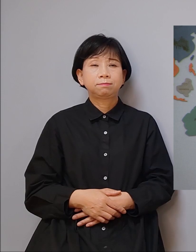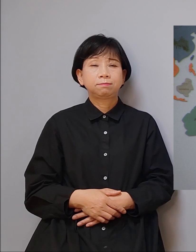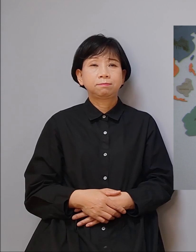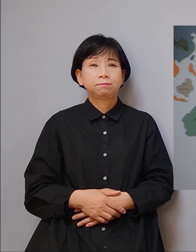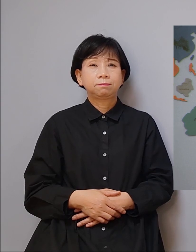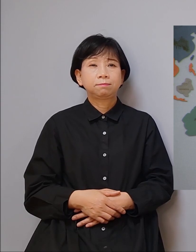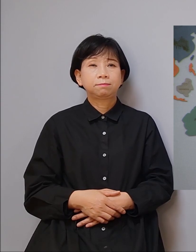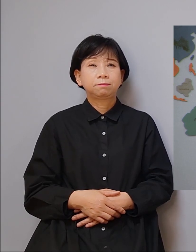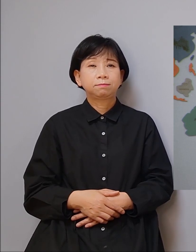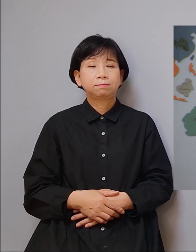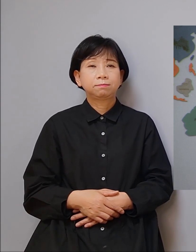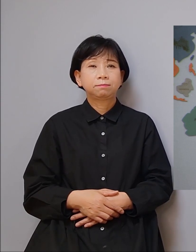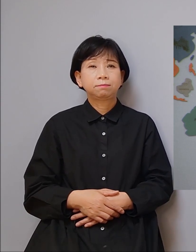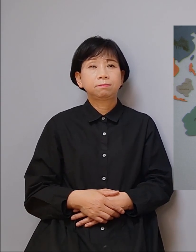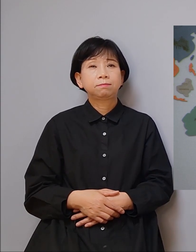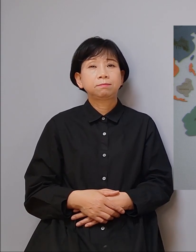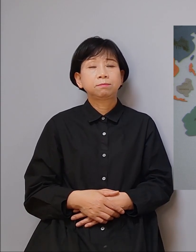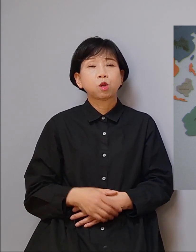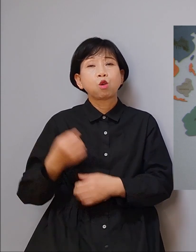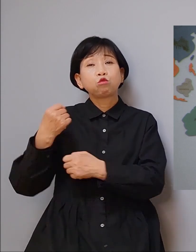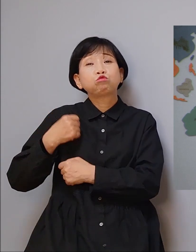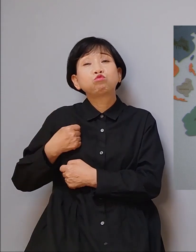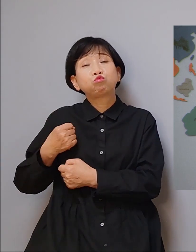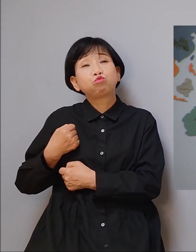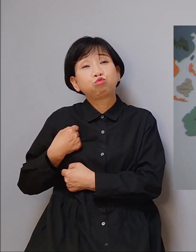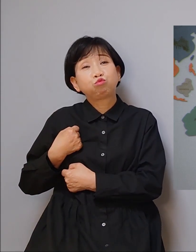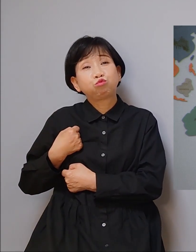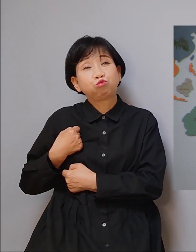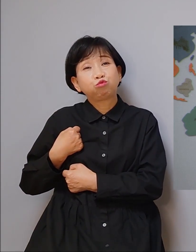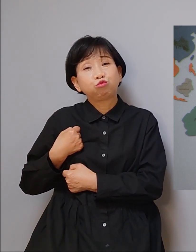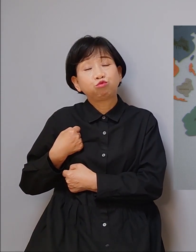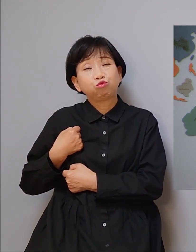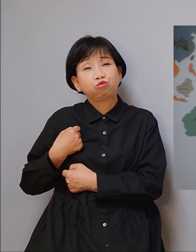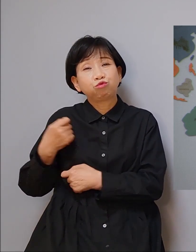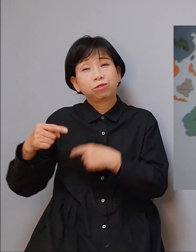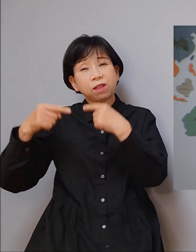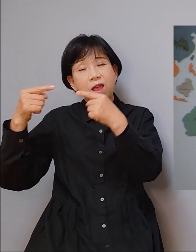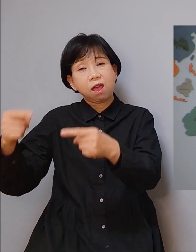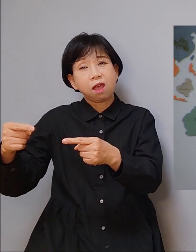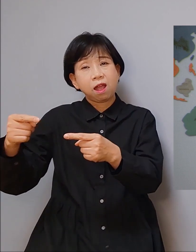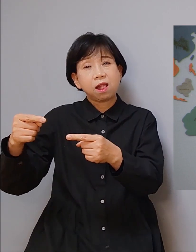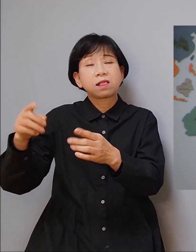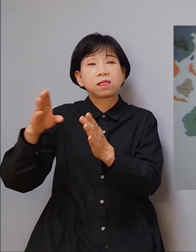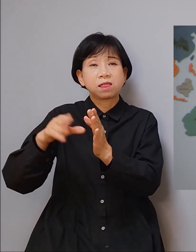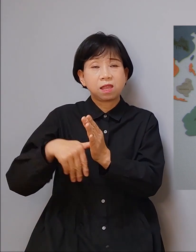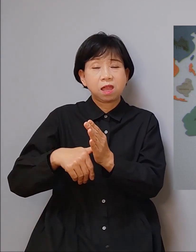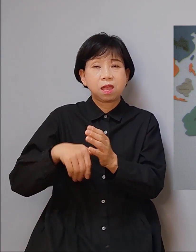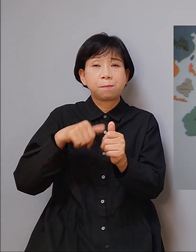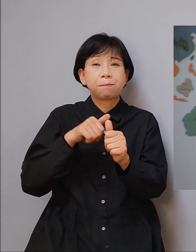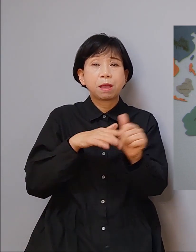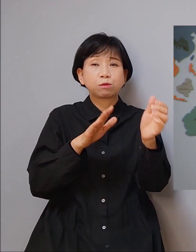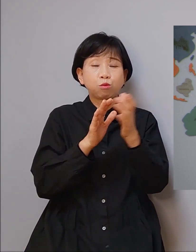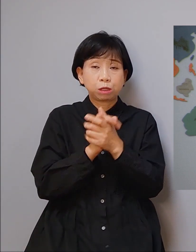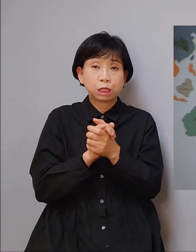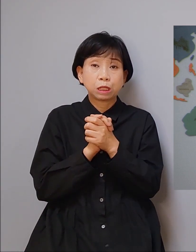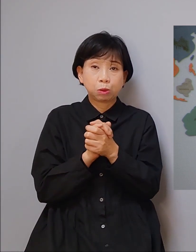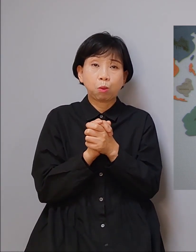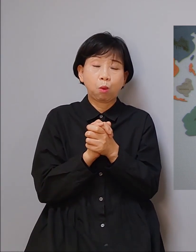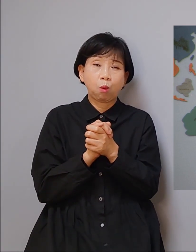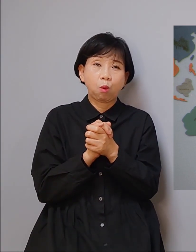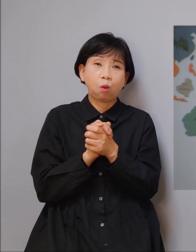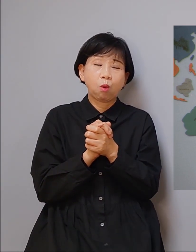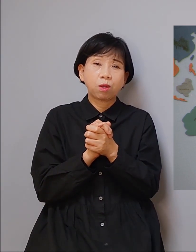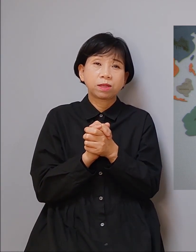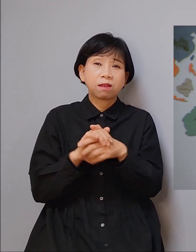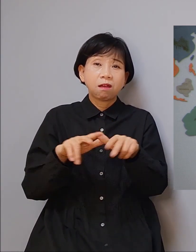이제 우리 군 복무한다고 갈 때 파송기도 하고 막 그랬는데 또 어느새 막 제대하고